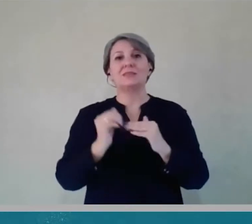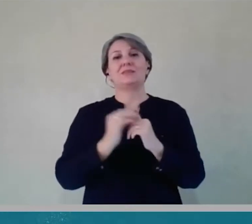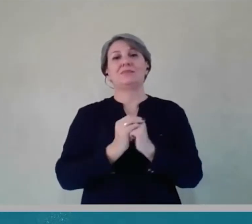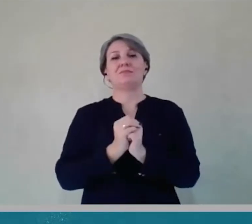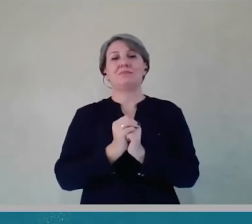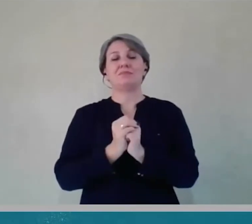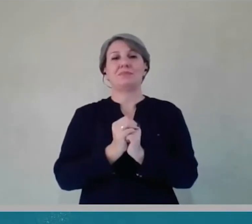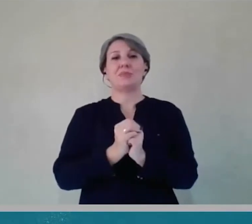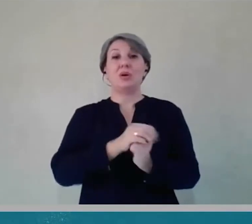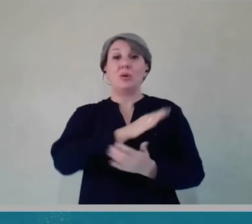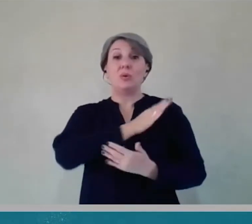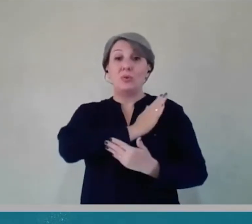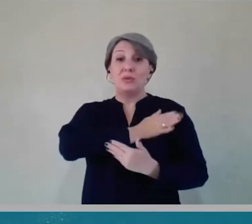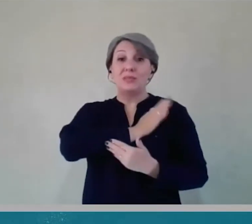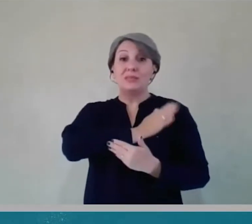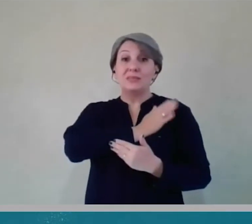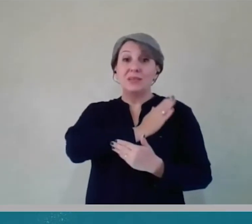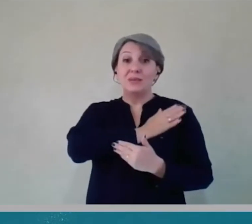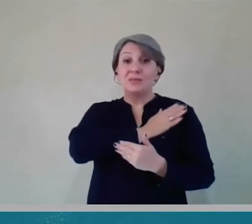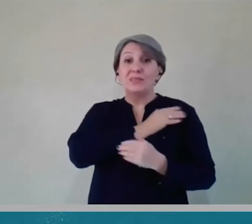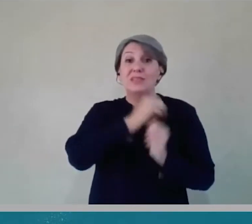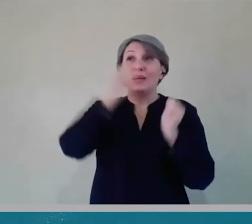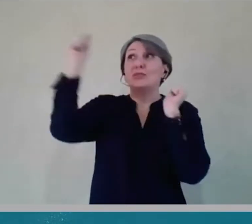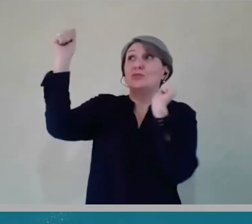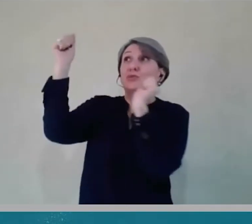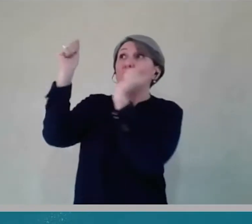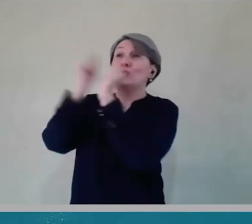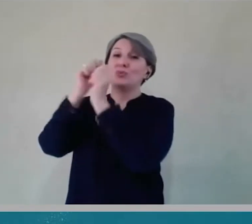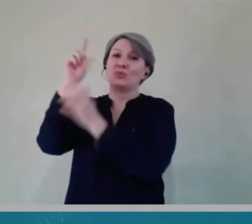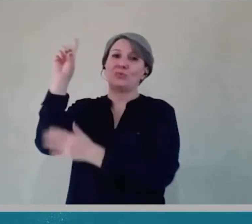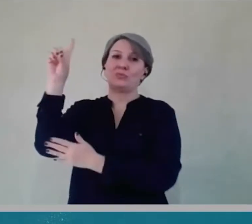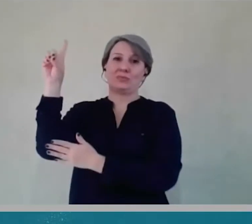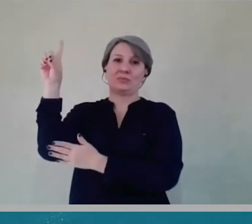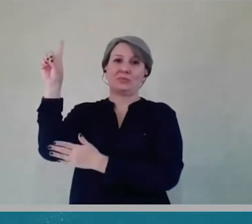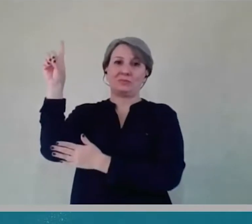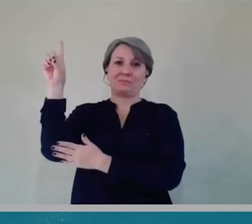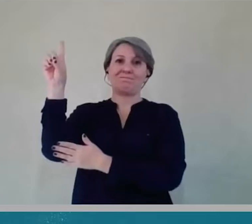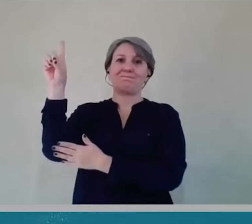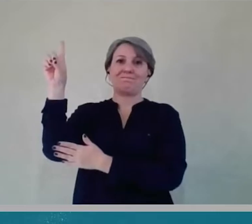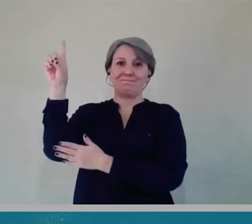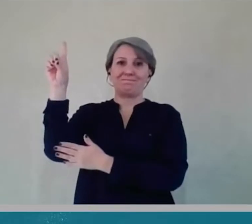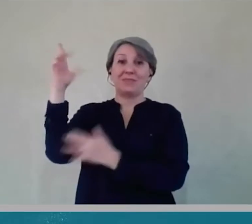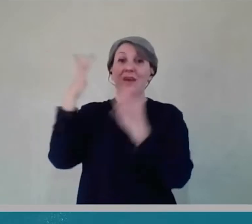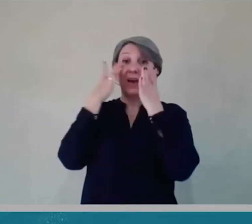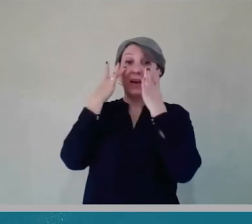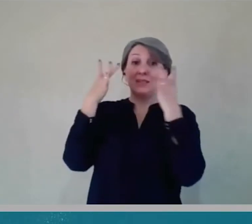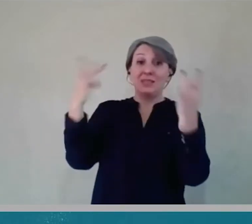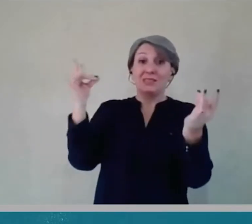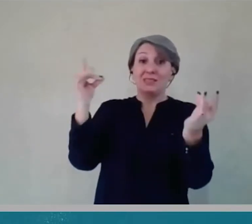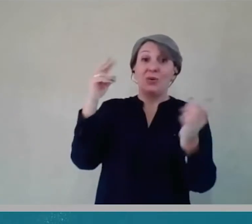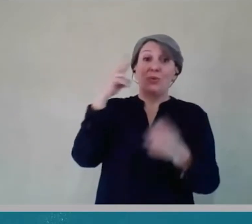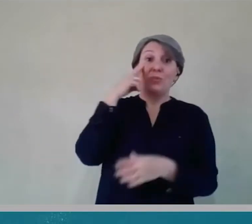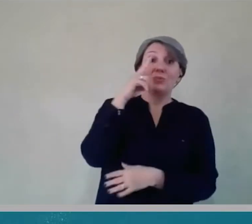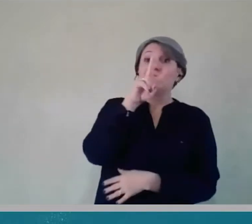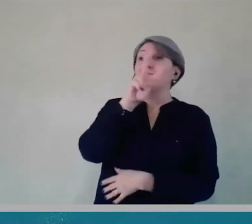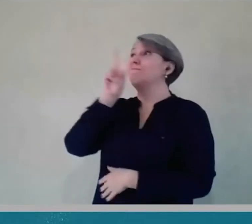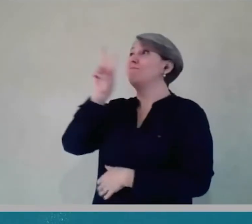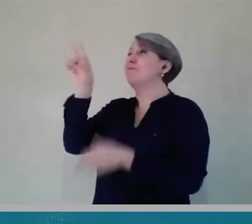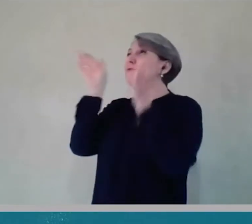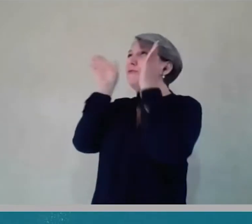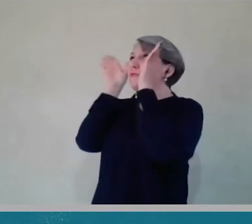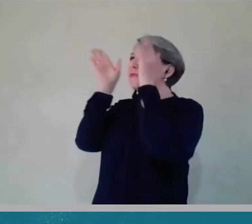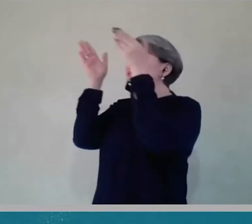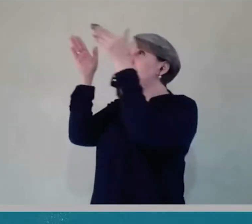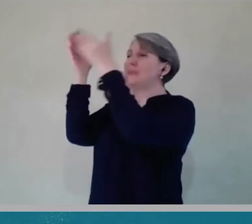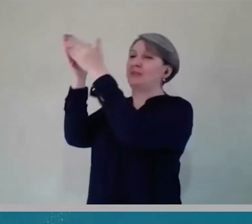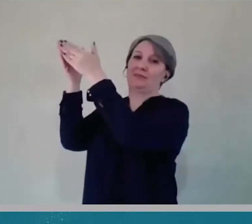na cobiça, não estará dando atenção no pecado. Vocês entenderam? Fazendo a